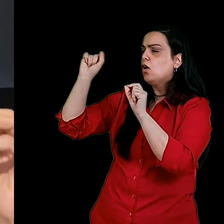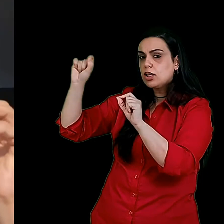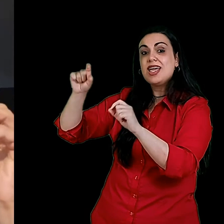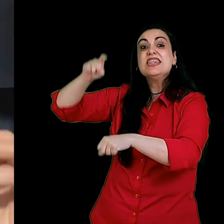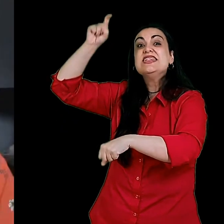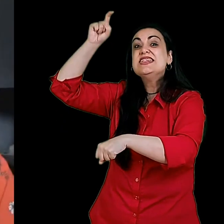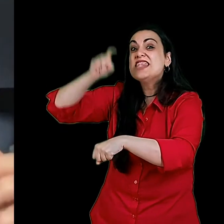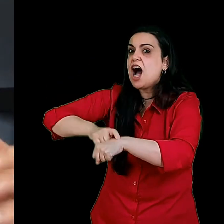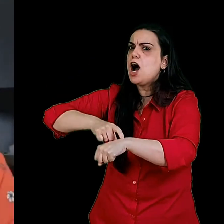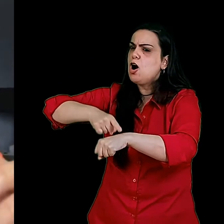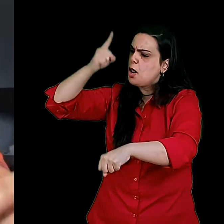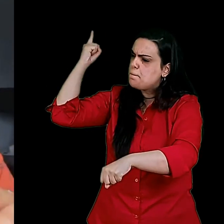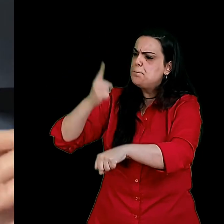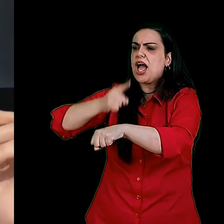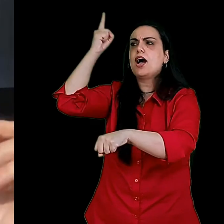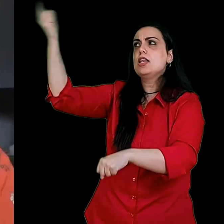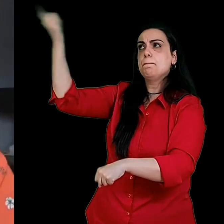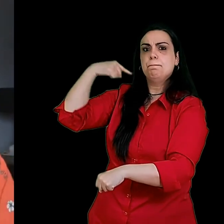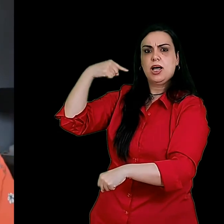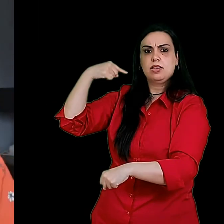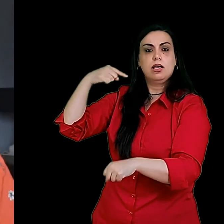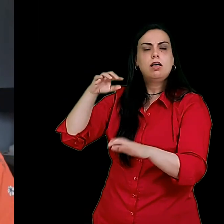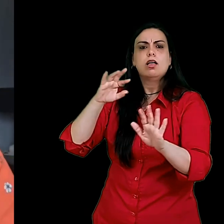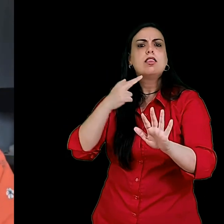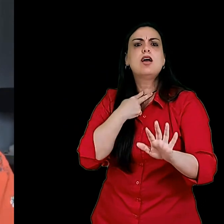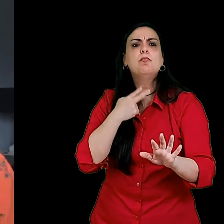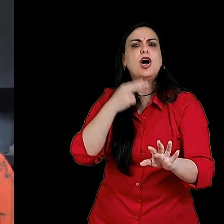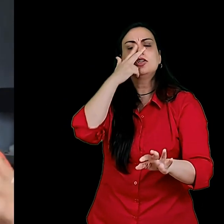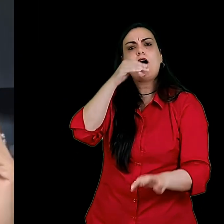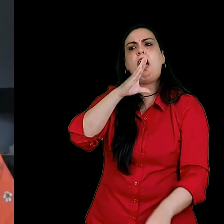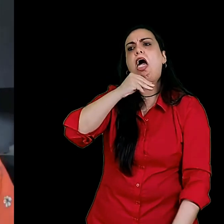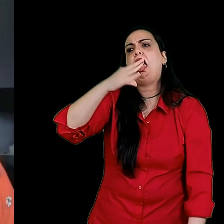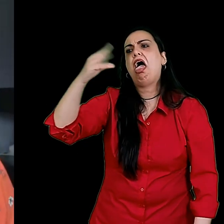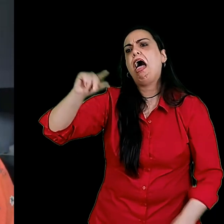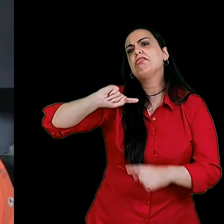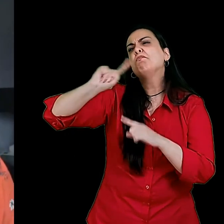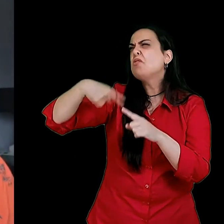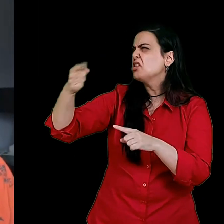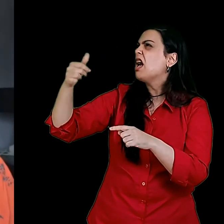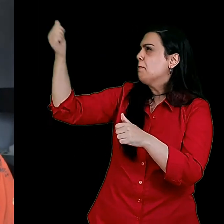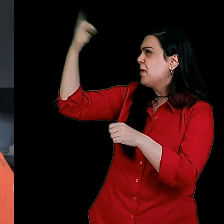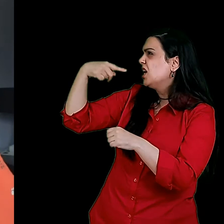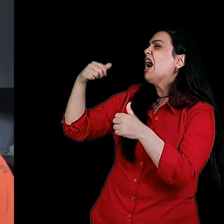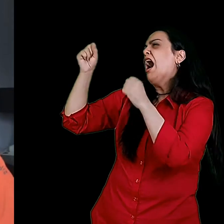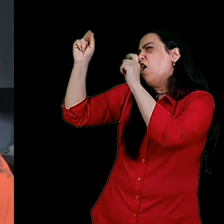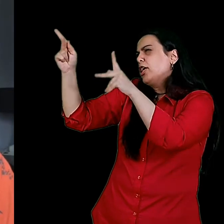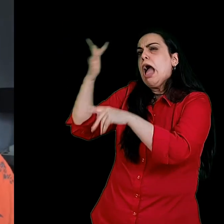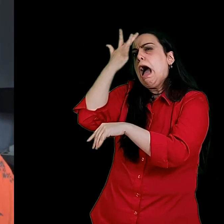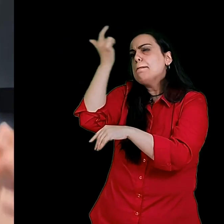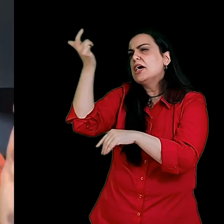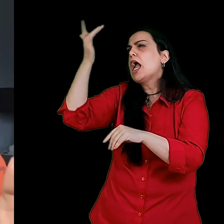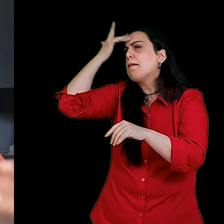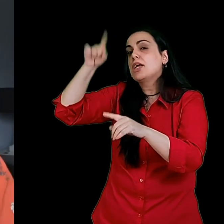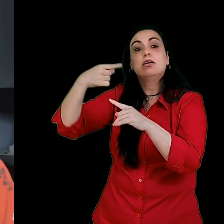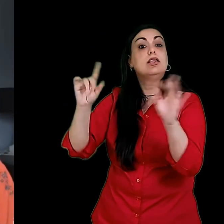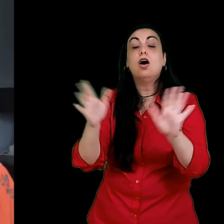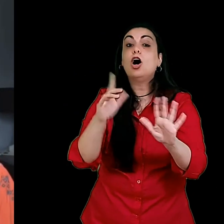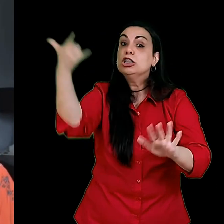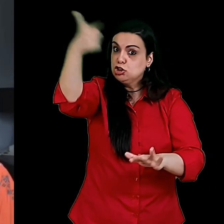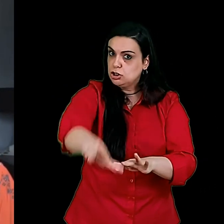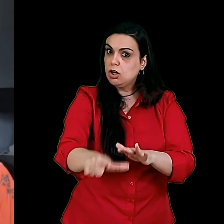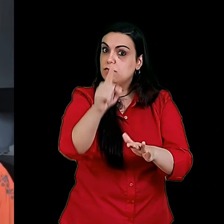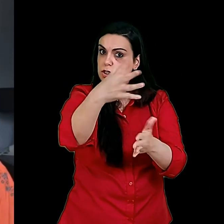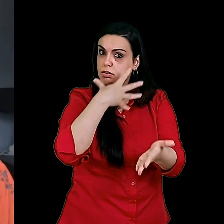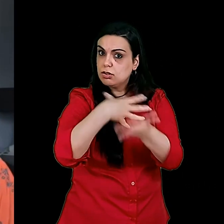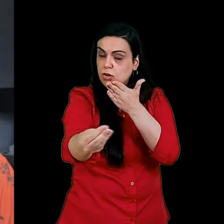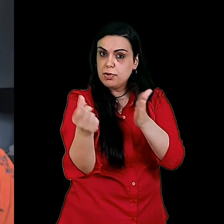manda na hora que Ele está mandando. Gente, eu vou repetir porque eu quero vocês realmente acompanhando e escrevendo ao vivo e em tempo real,